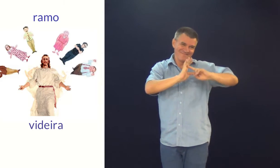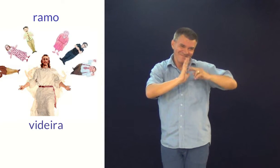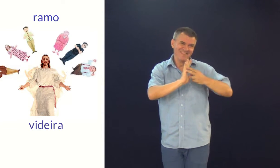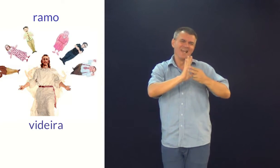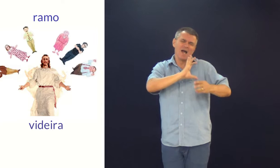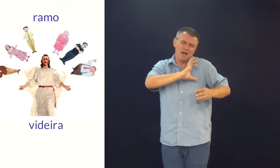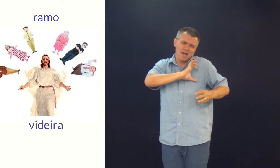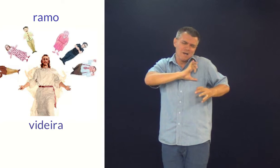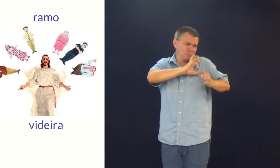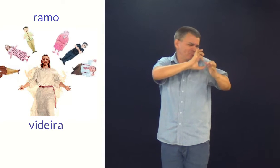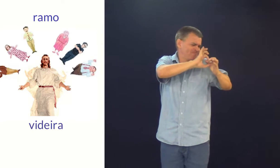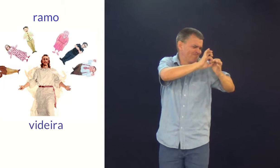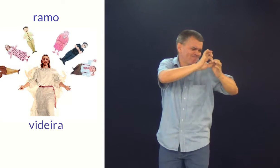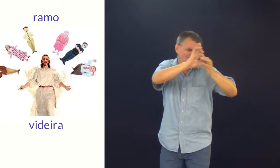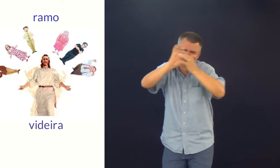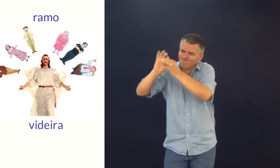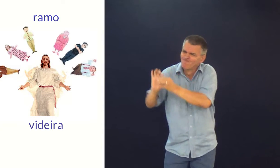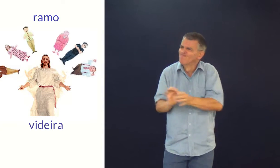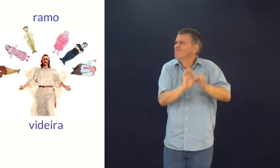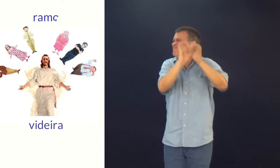ramos lembra amor